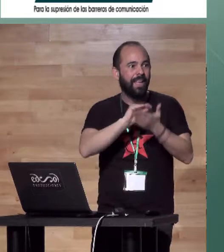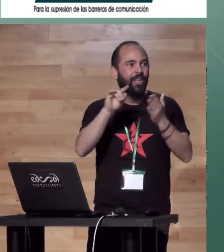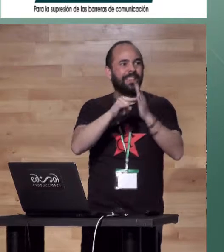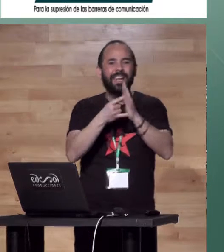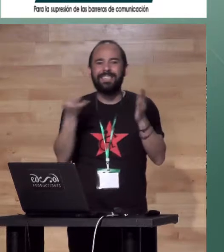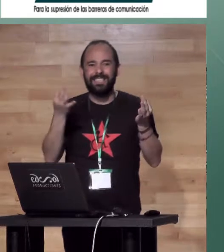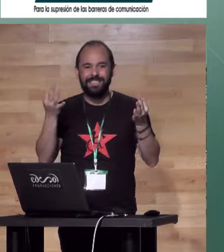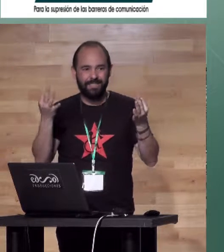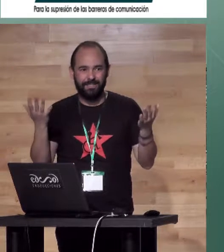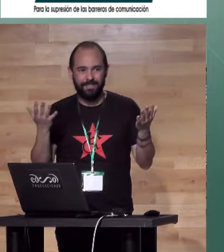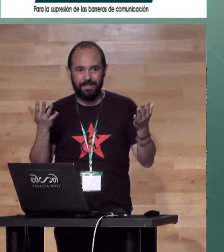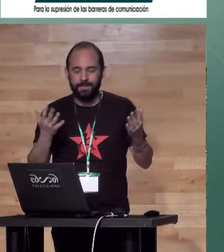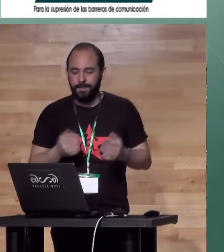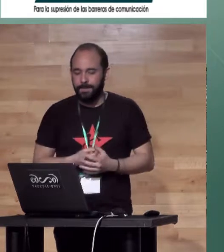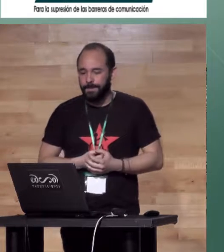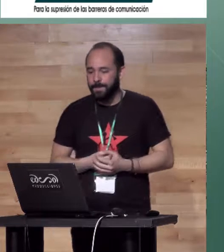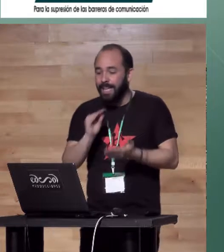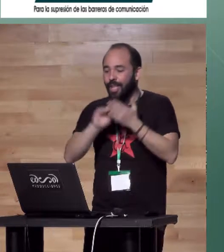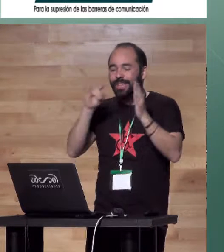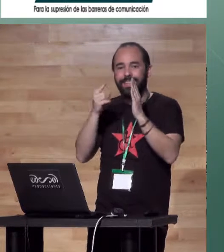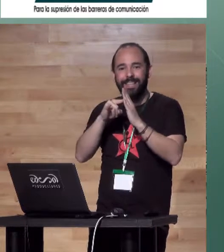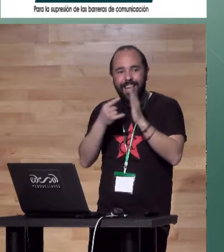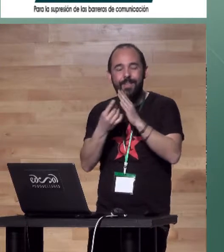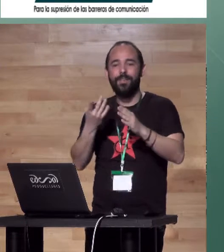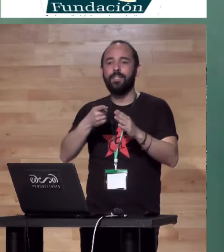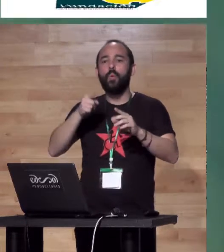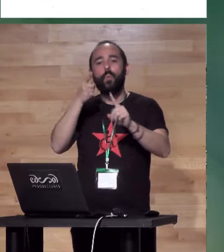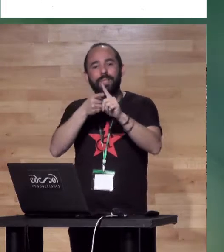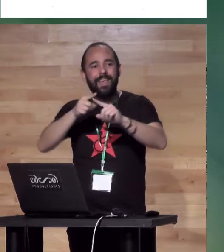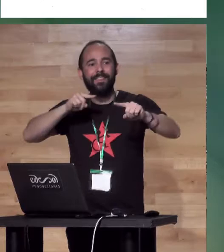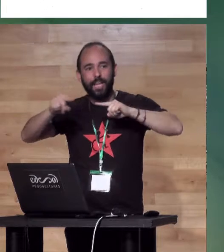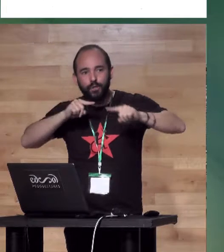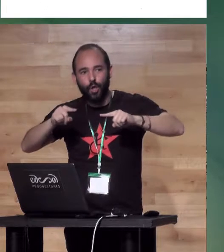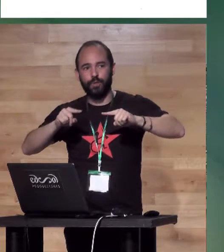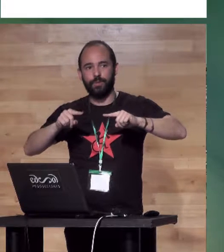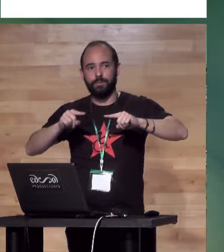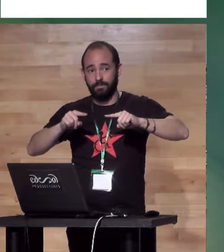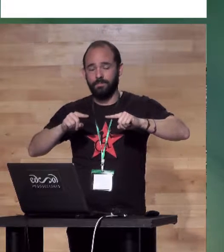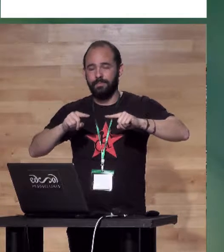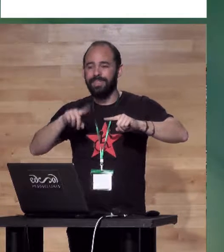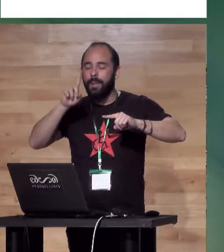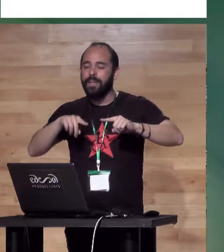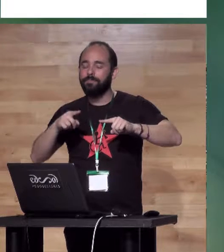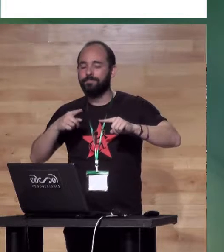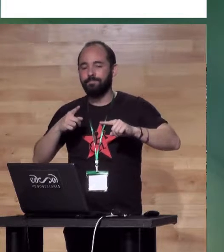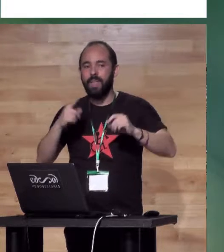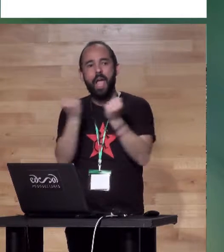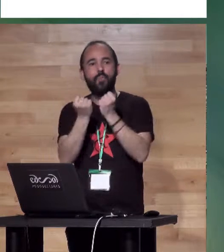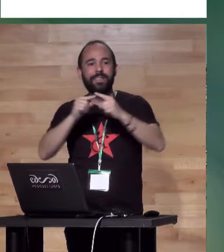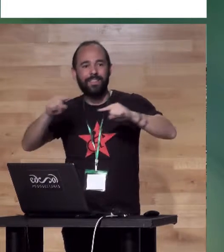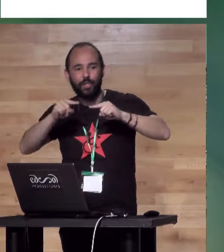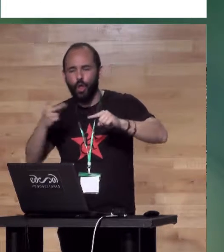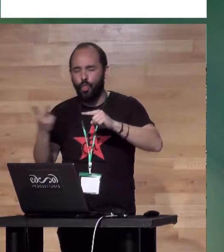técnica. ¿Y qué es esto del guión técnico? El guión técnico lo utiliza sobre todo el director